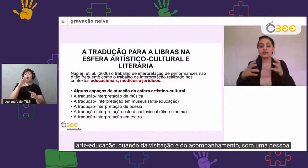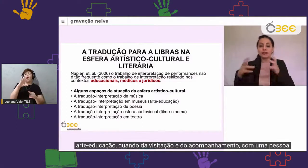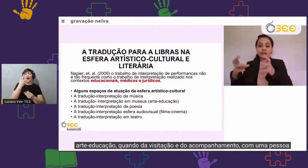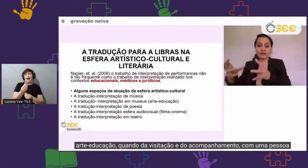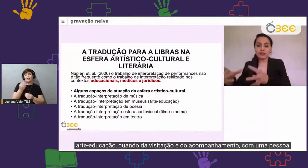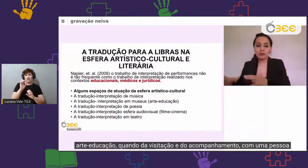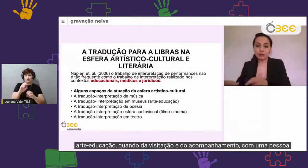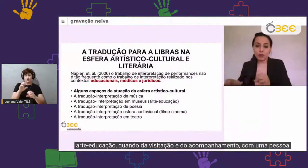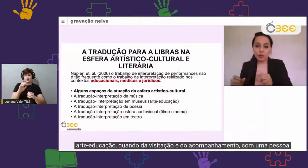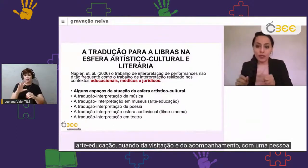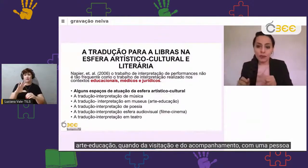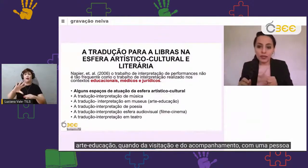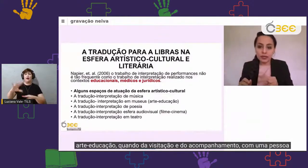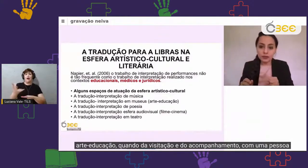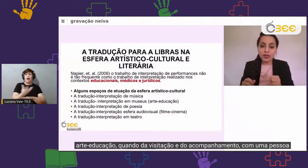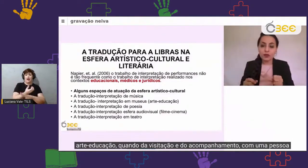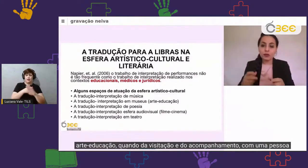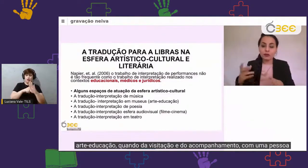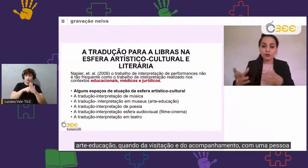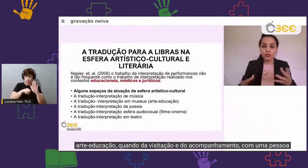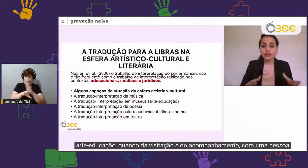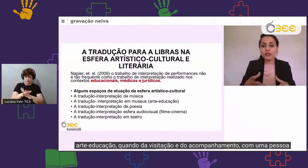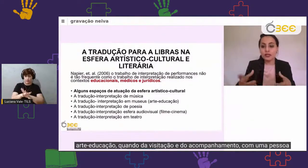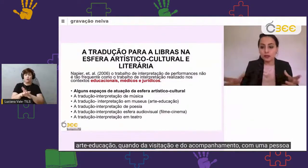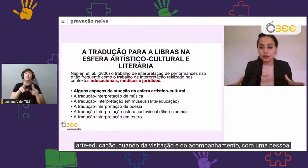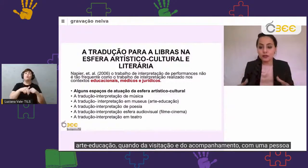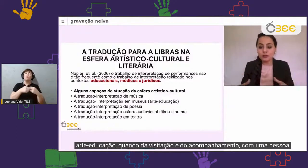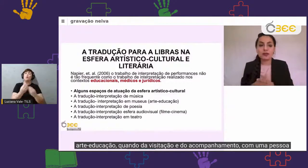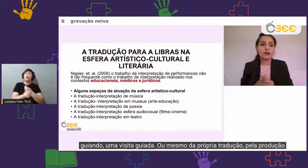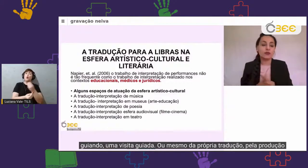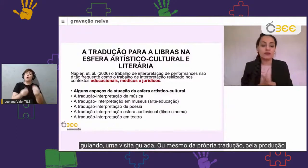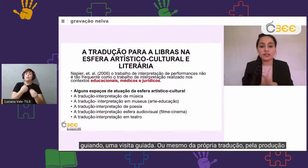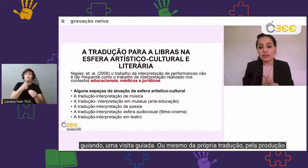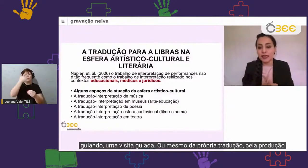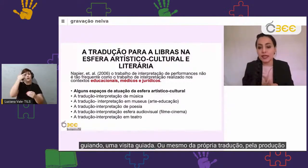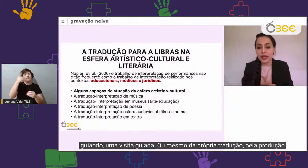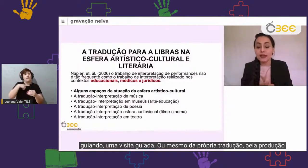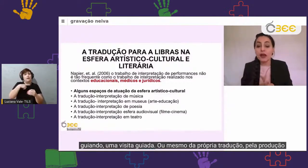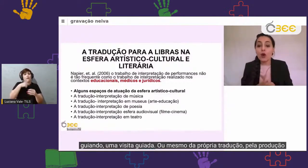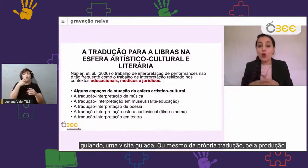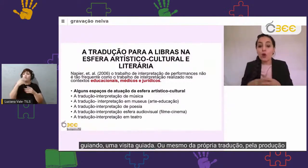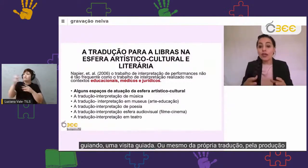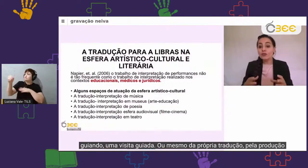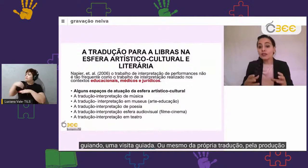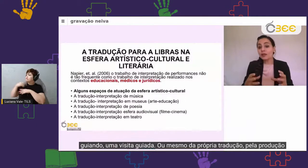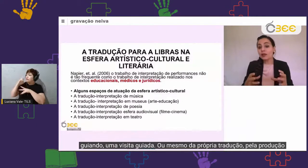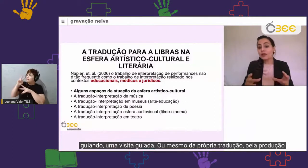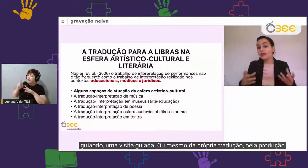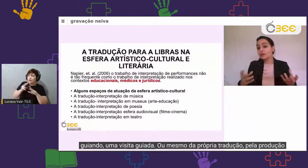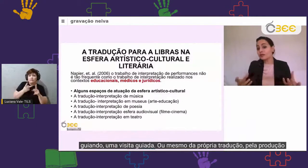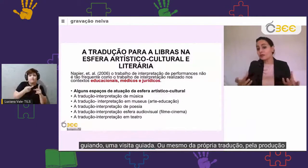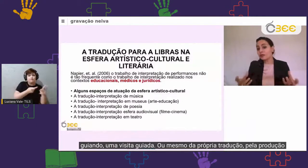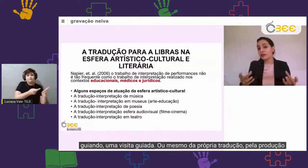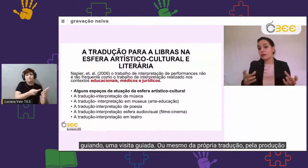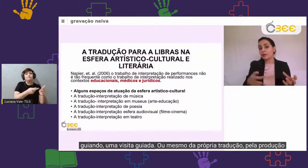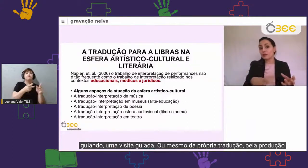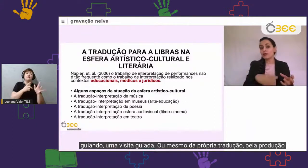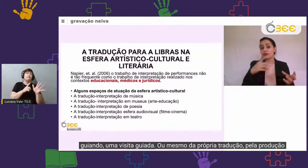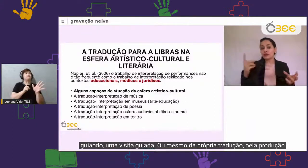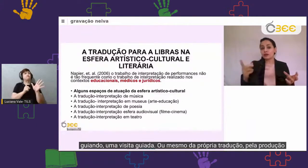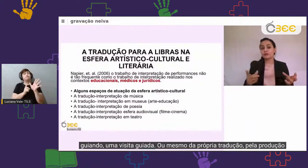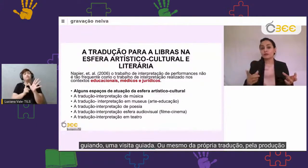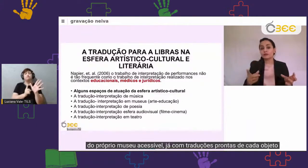da visitação e do acompanhamento, né, com uma pessoa guiando, uma visita guiada, ou mesmo da própria tradução